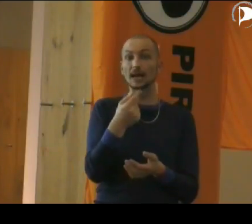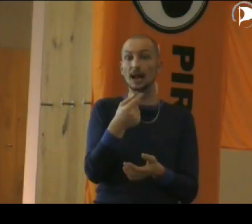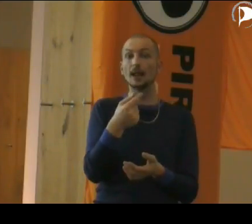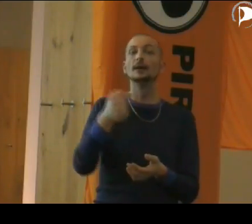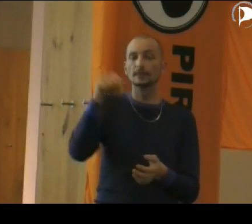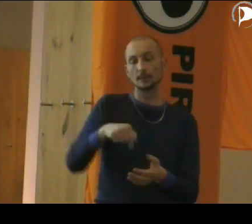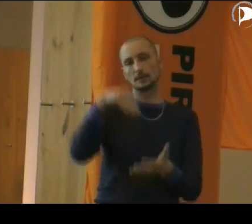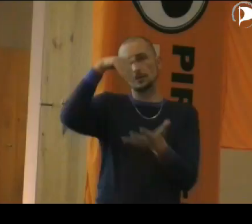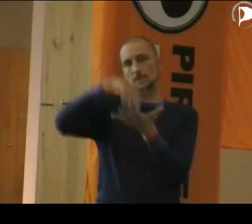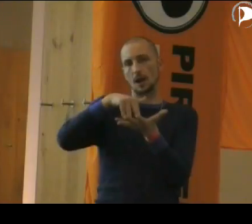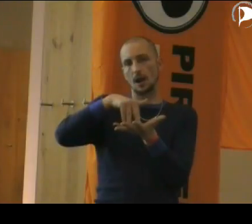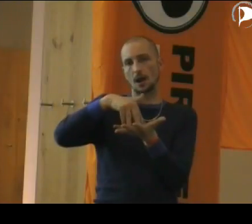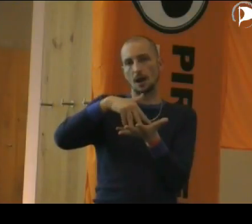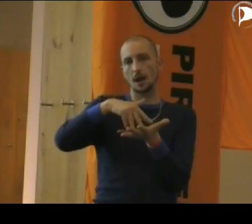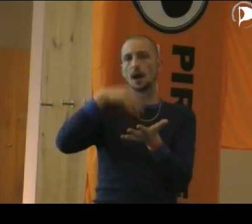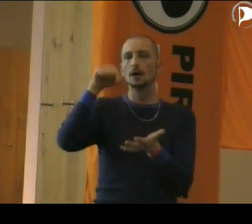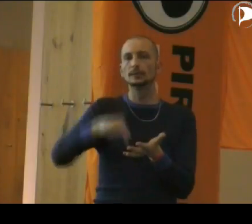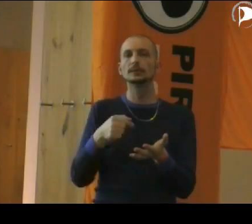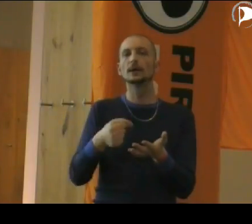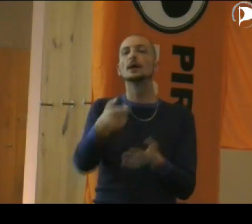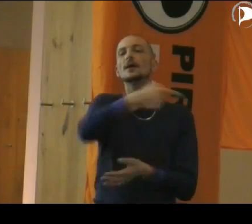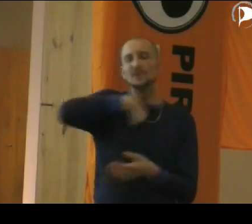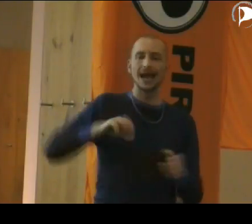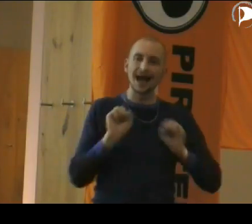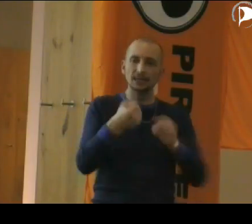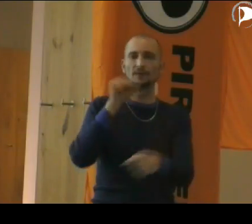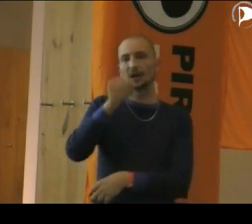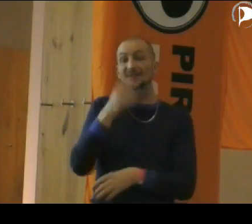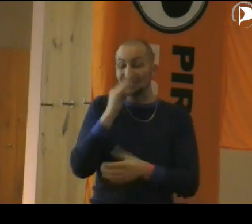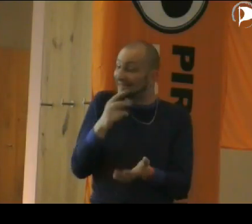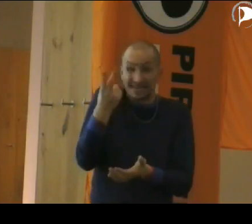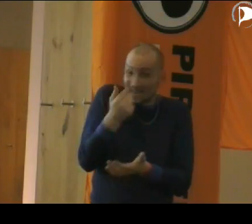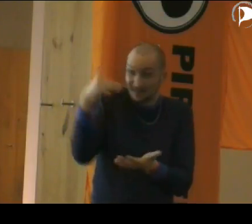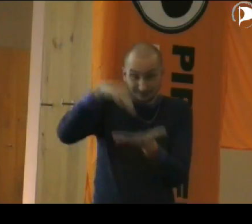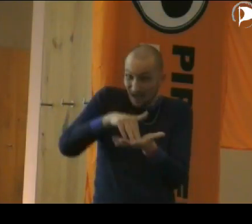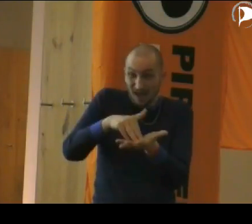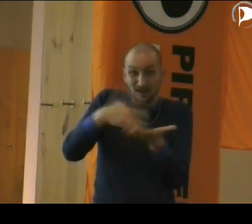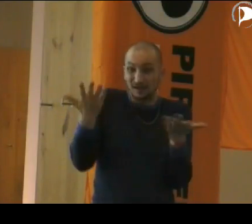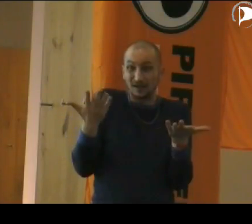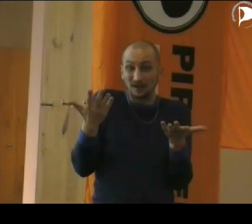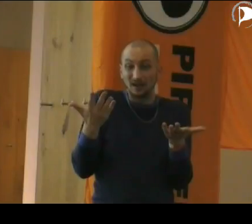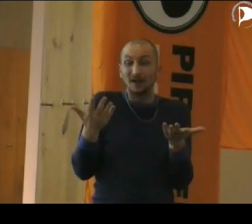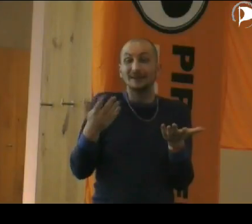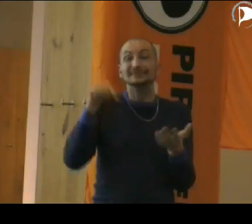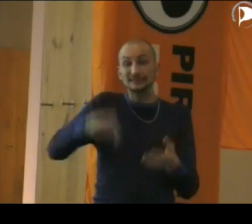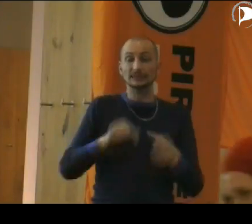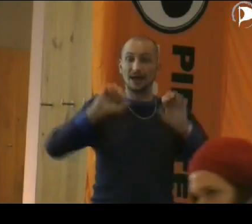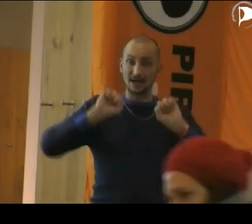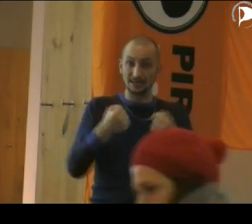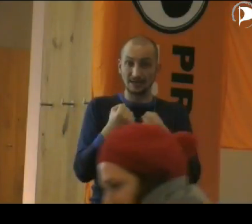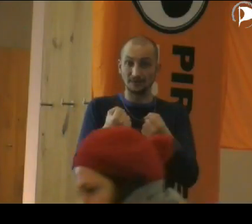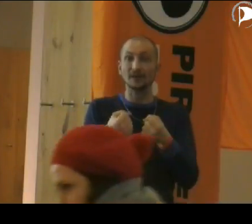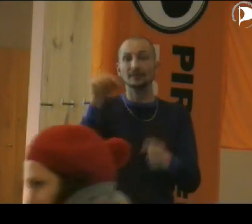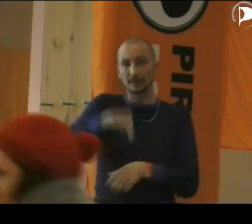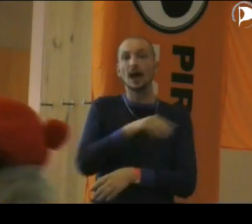haben so dass wir auch andere könnten ohne finanzielle mittel ist finanzielle mittel ist ein handeln als